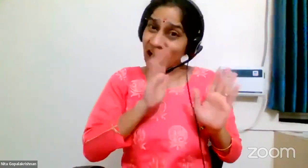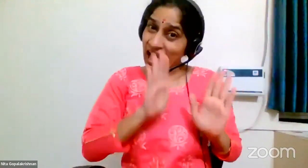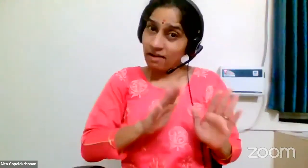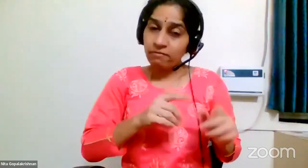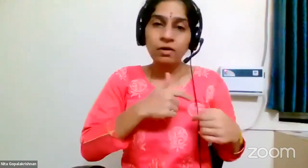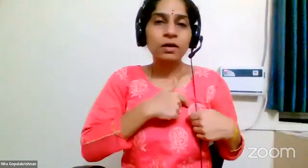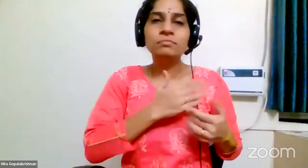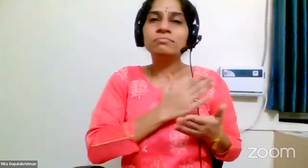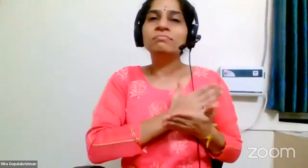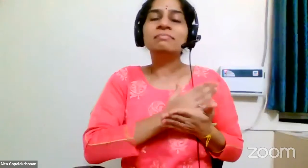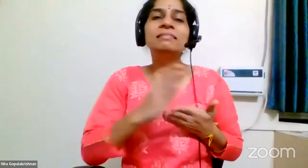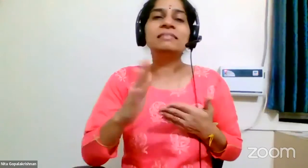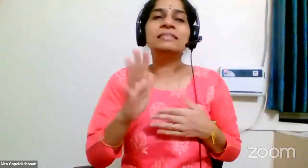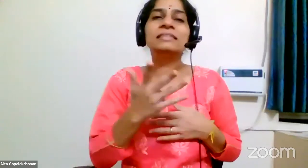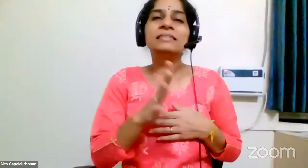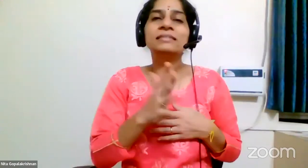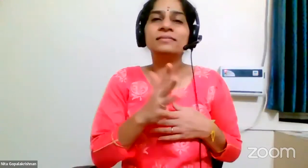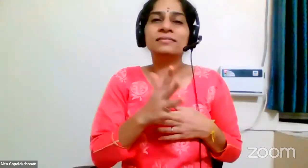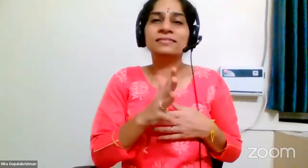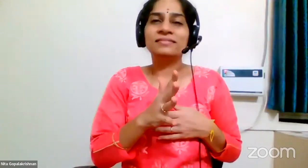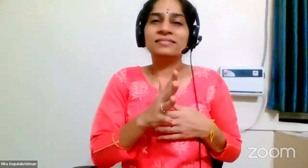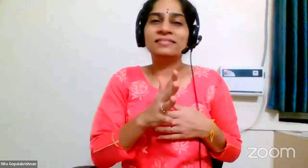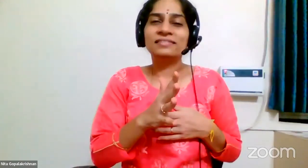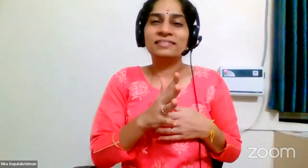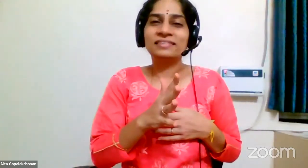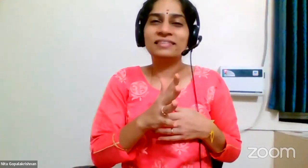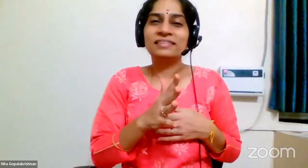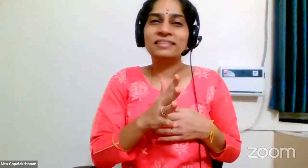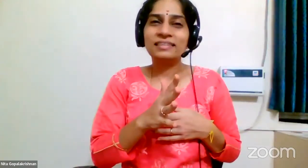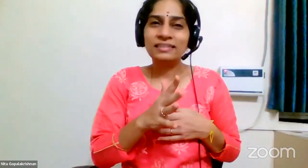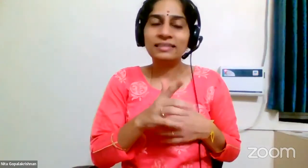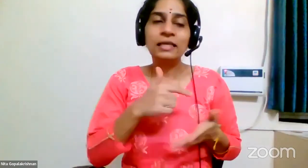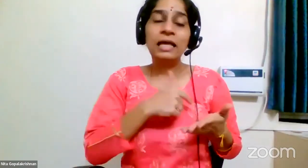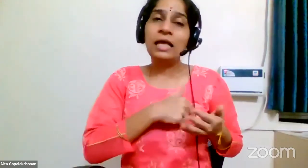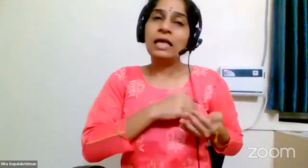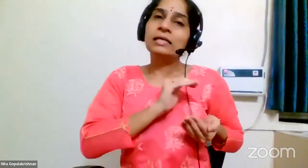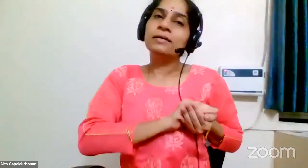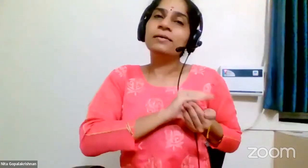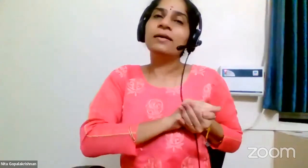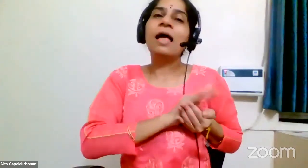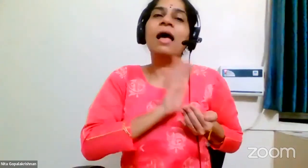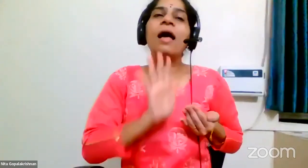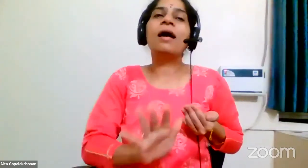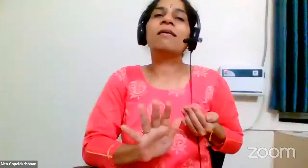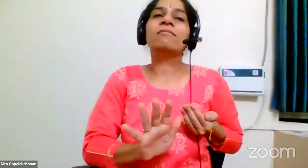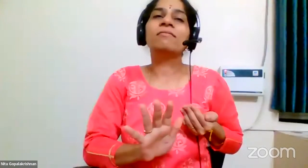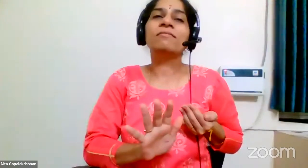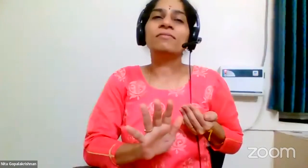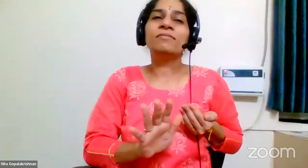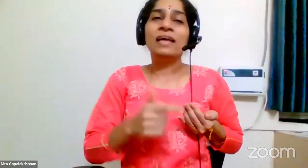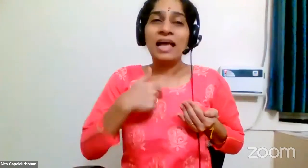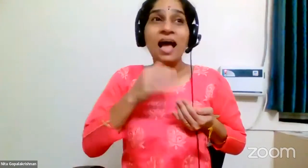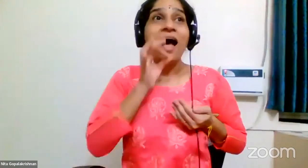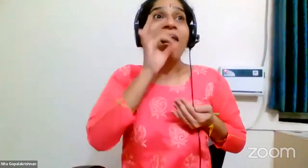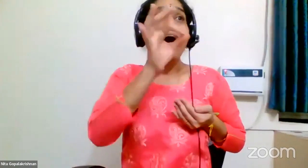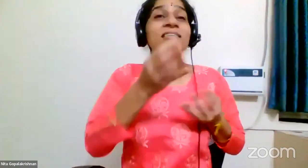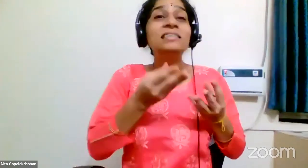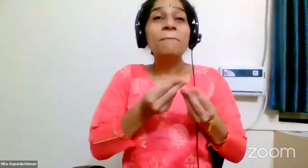लेकिन कृष्ण आपके हृदय में भी जो गंदगी है उसको साफ कर देंगे सबसे